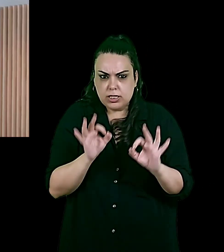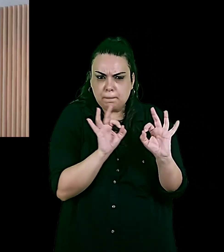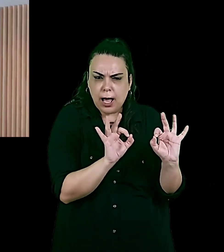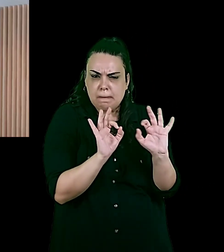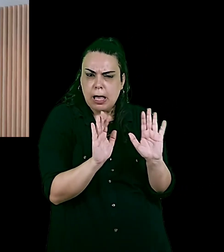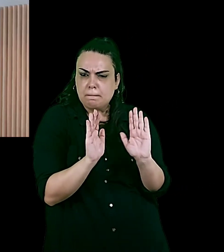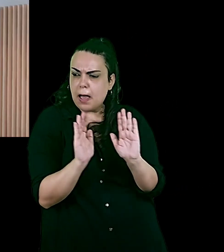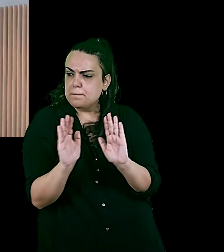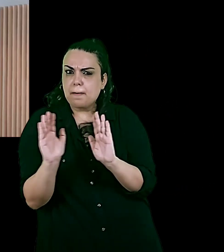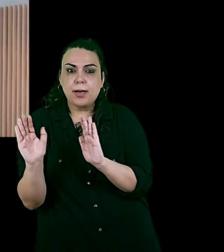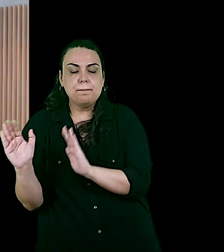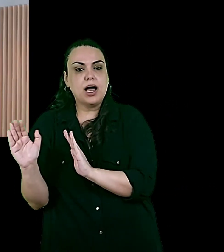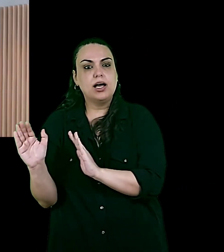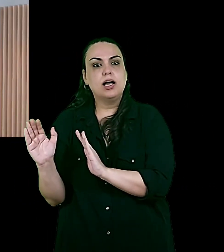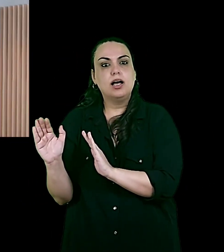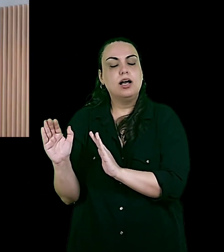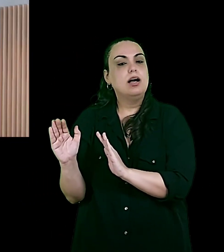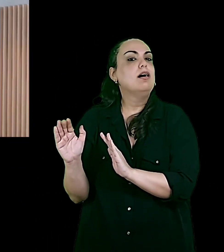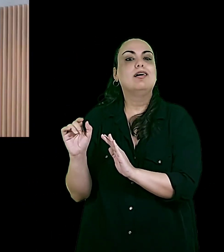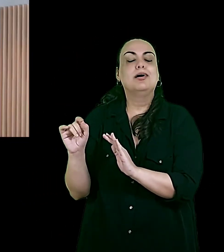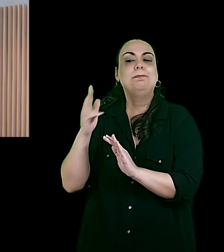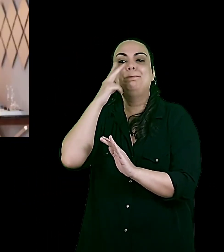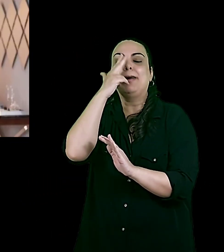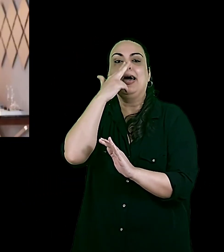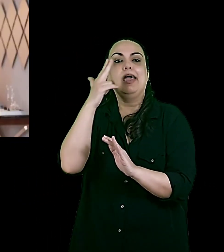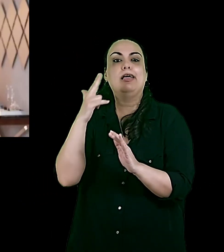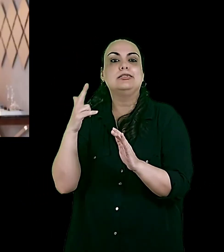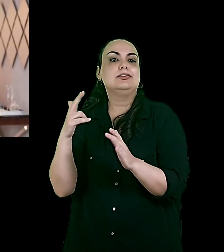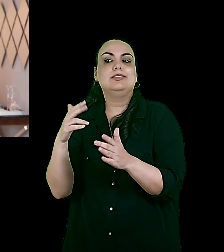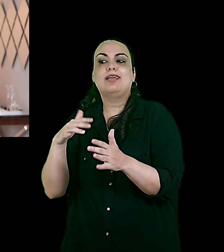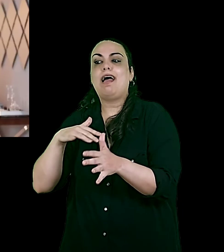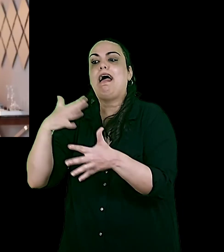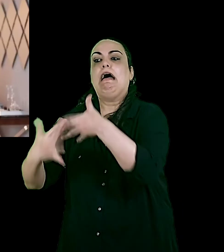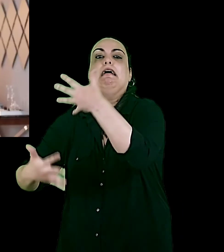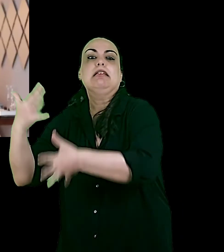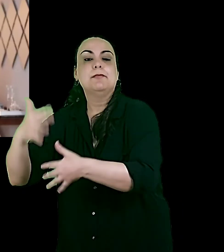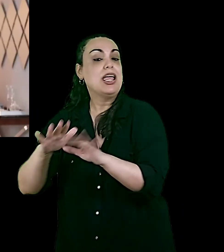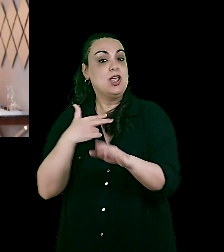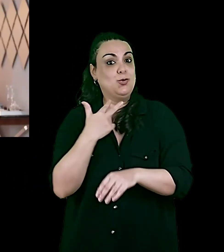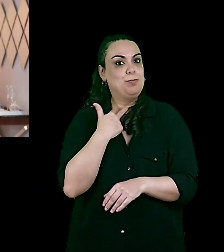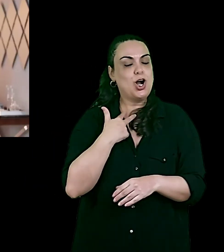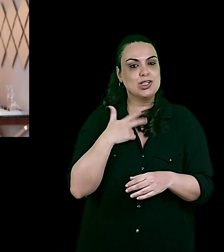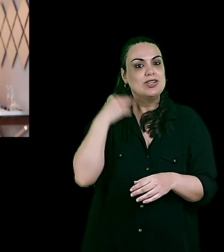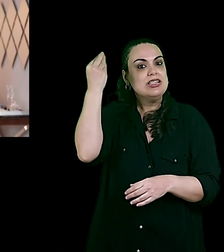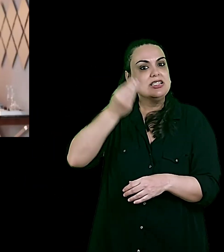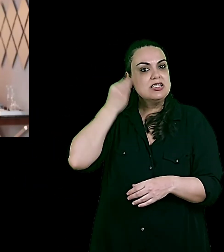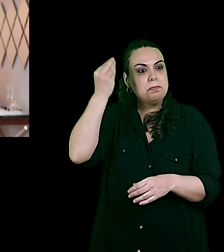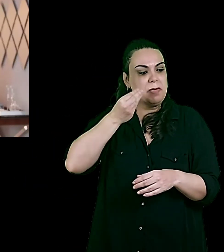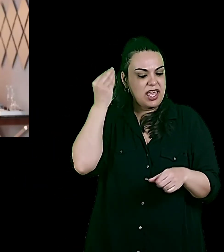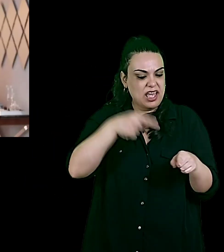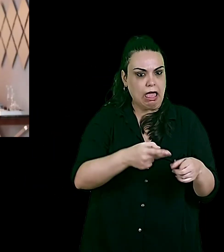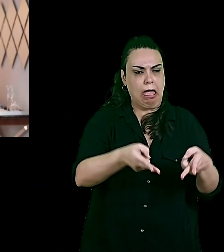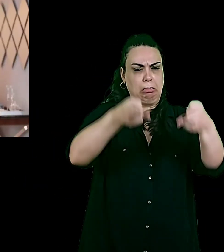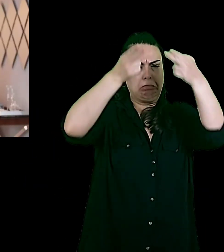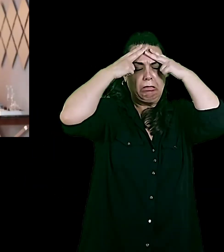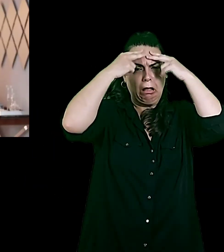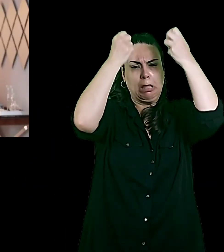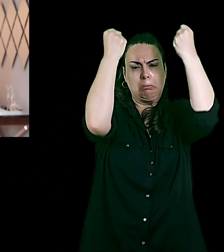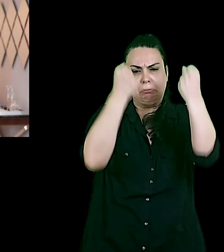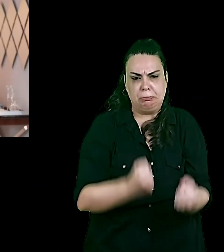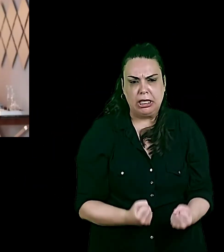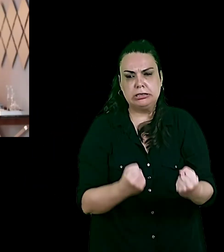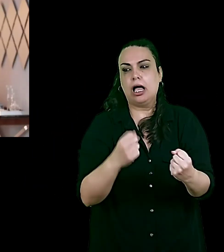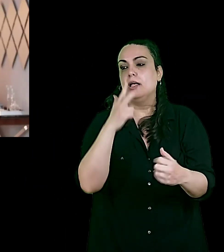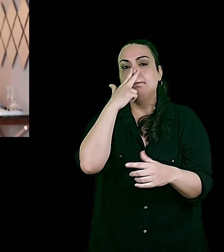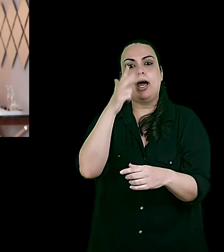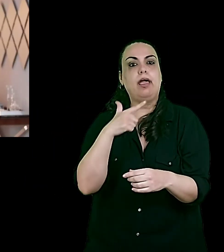toda planejada, enrola outras coisas. E eu não posso fazer da minha experiência devocional traumatizante e nem